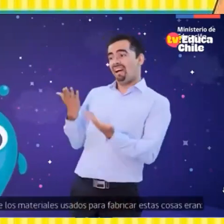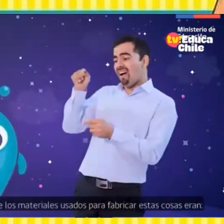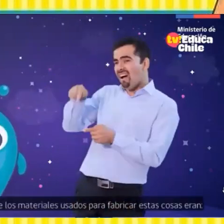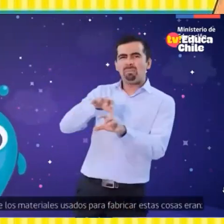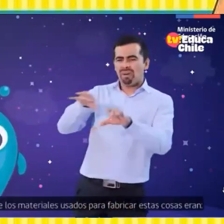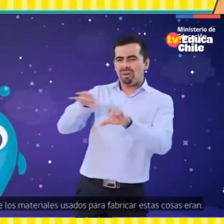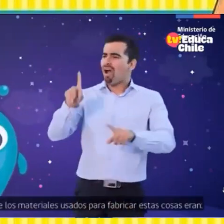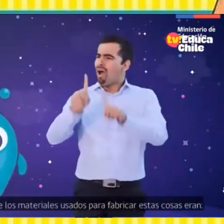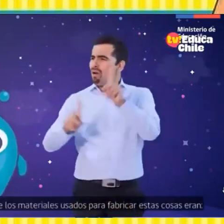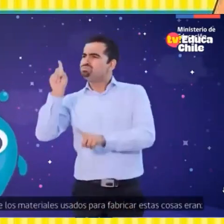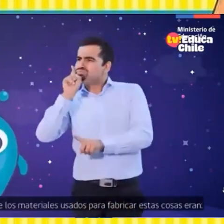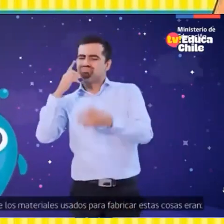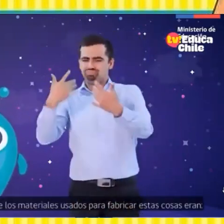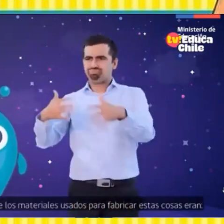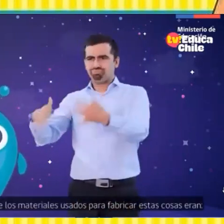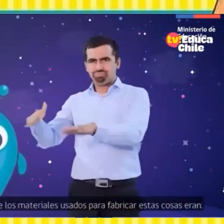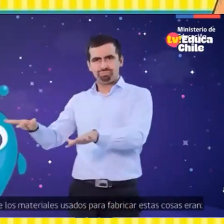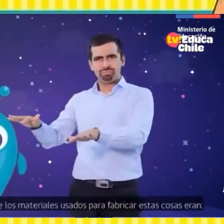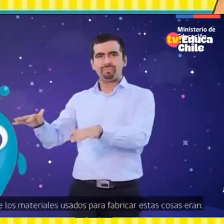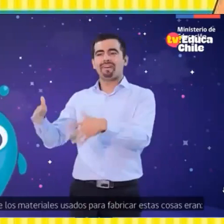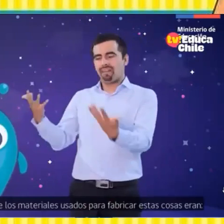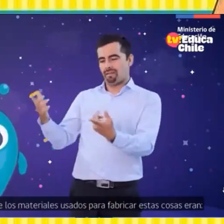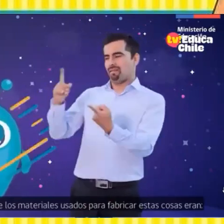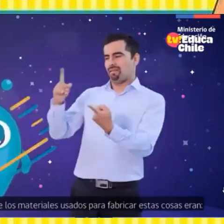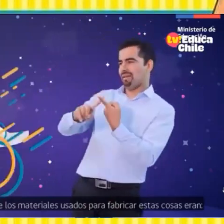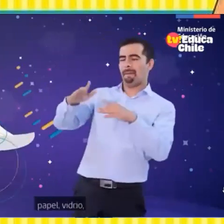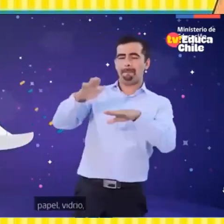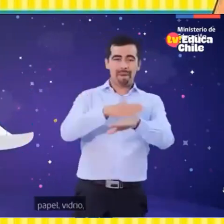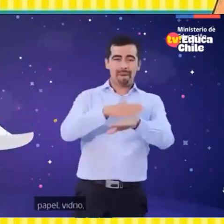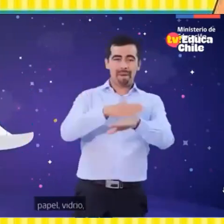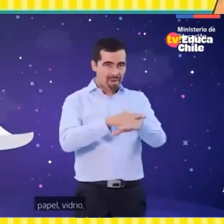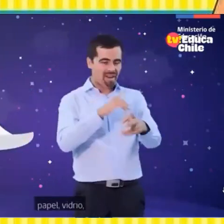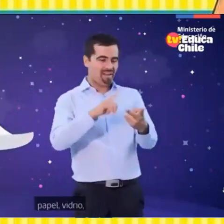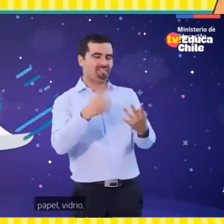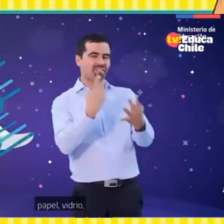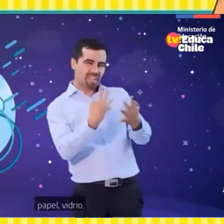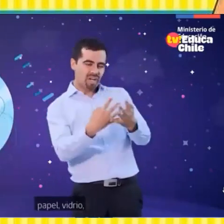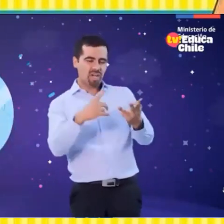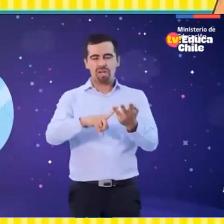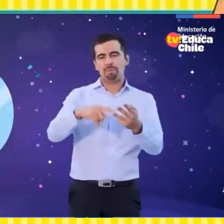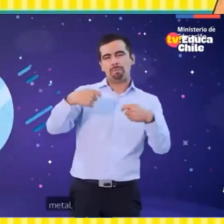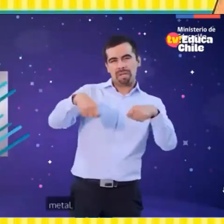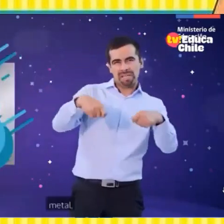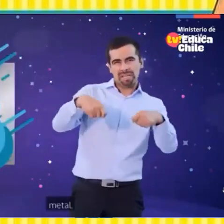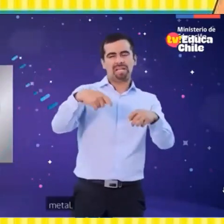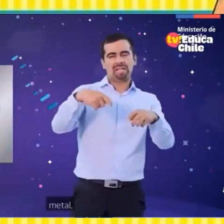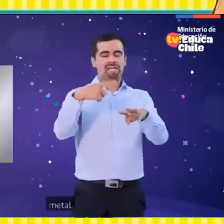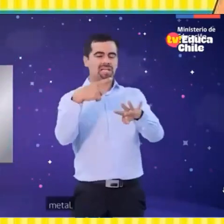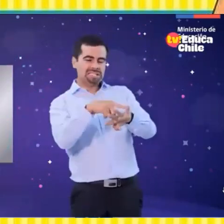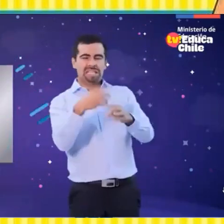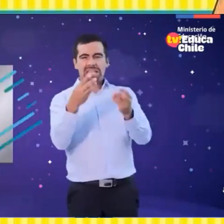le dije que algunos de los materiales usados para fabricar estas cosas eran papel, vidrio,